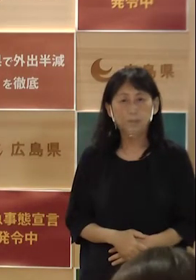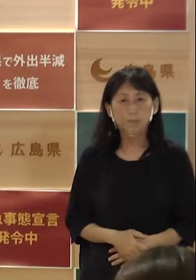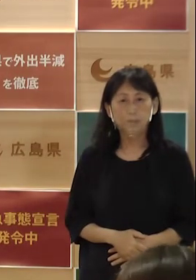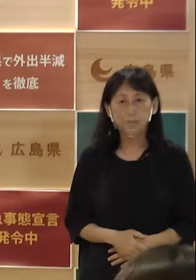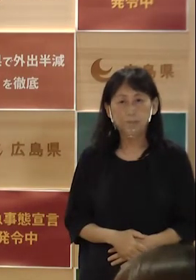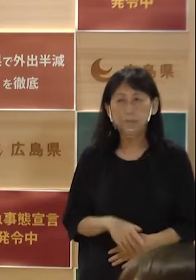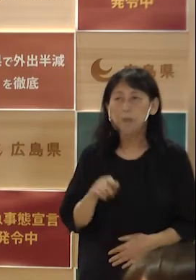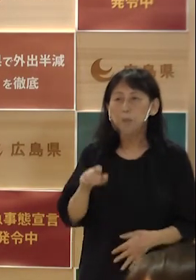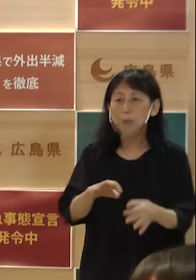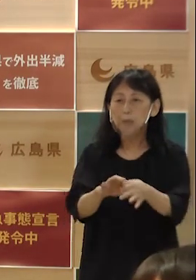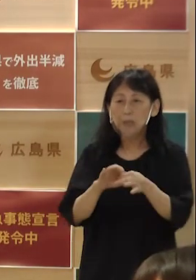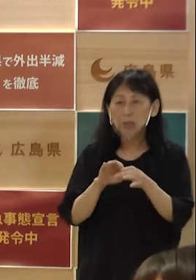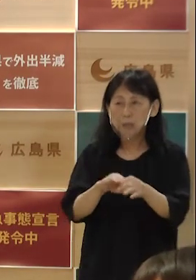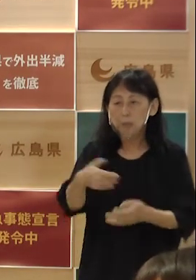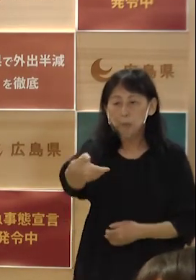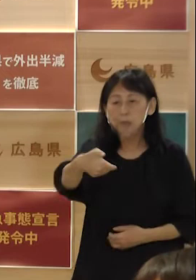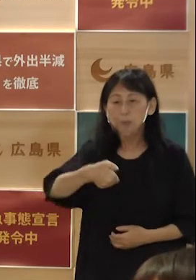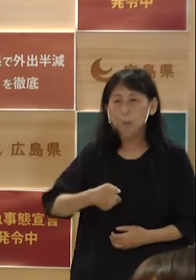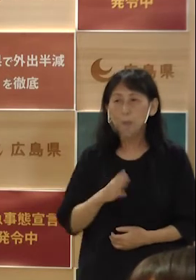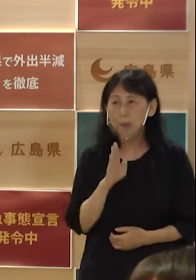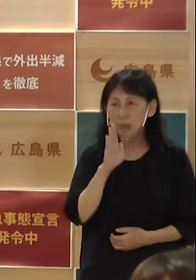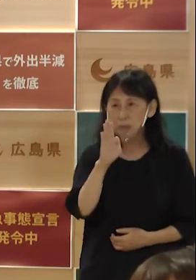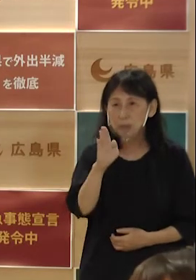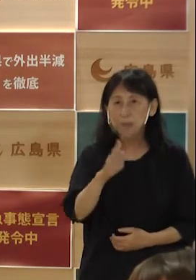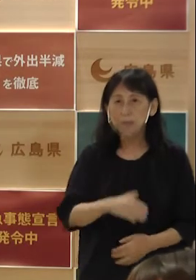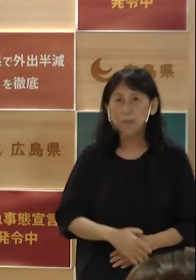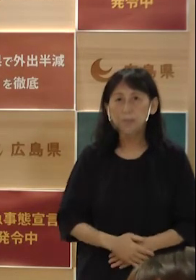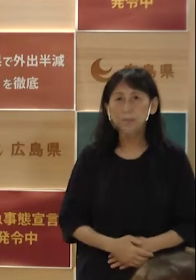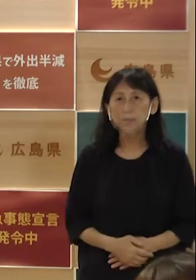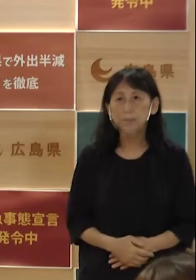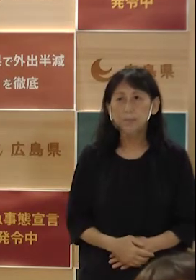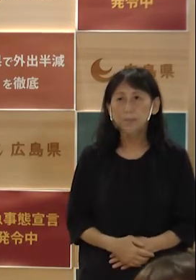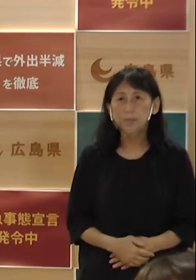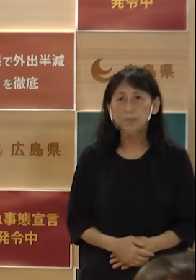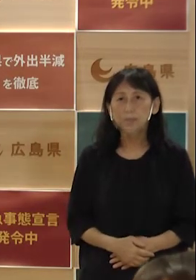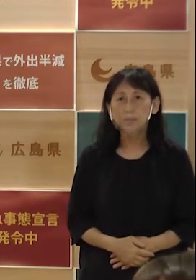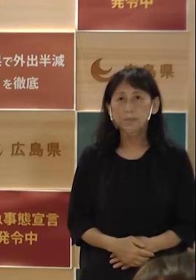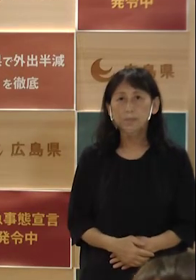ではこの件について質問がある人はお願いします。